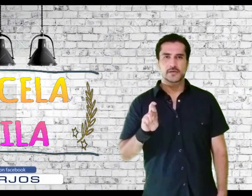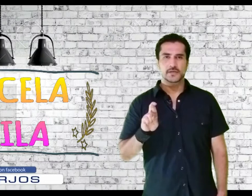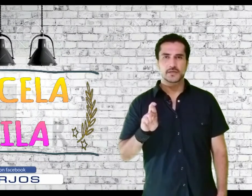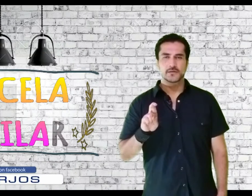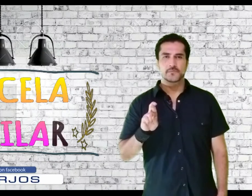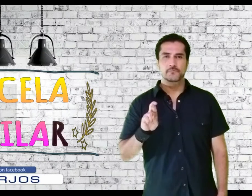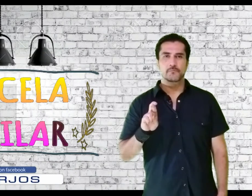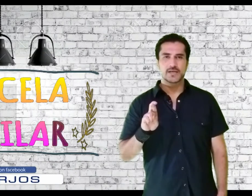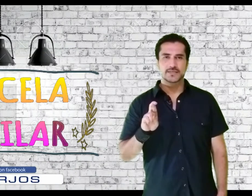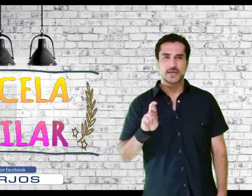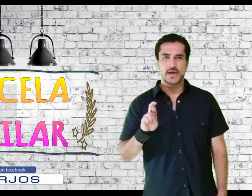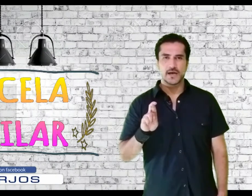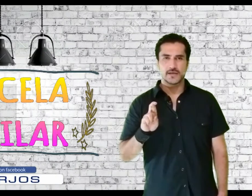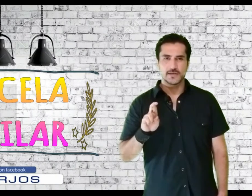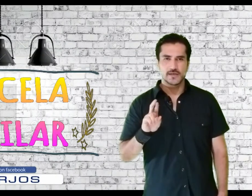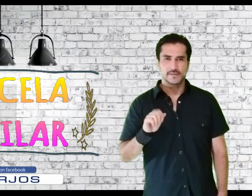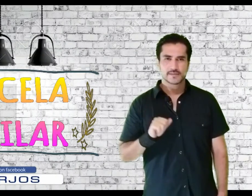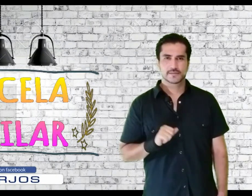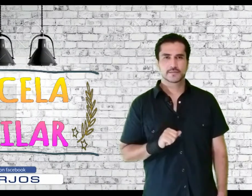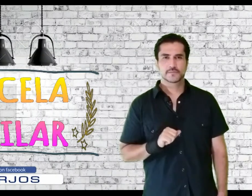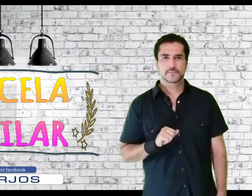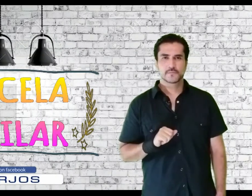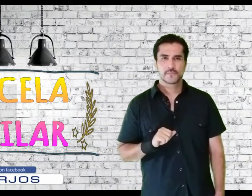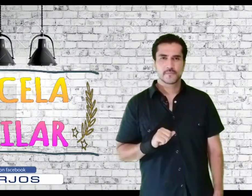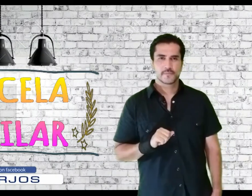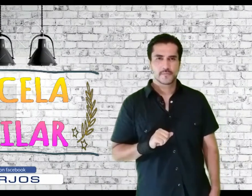R, Marcela Aguilar.